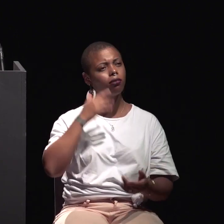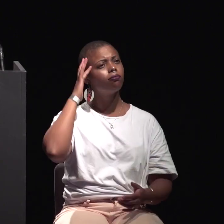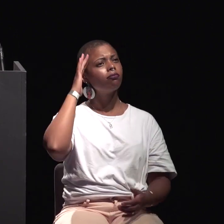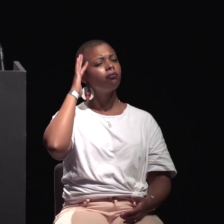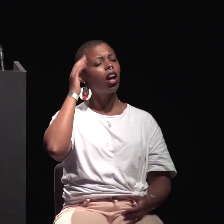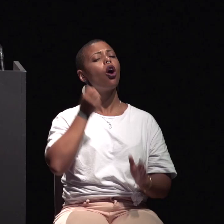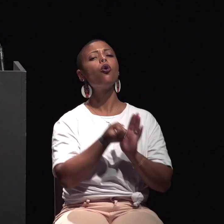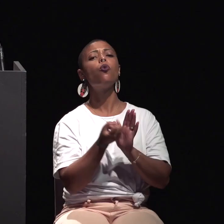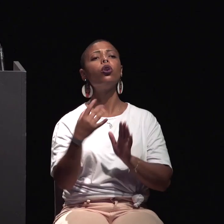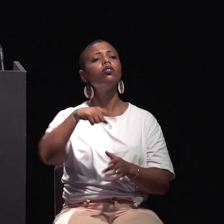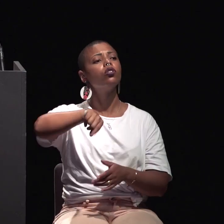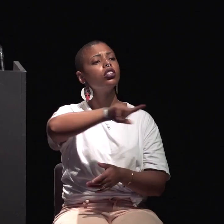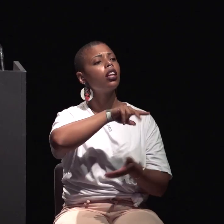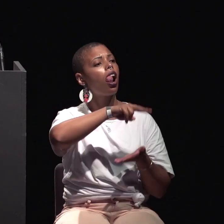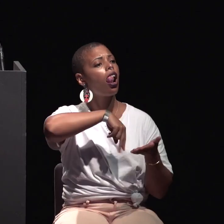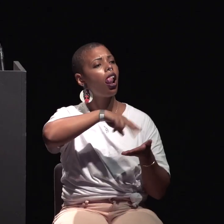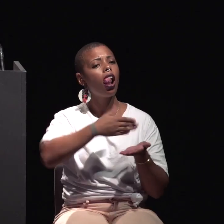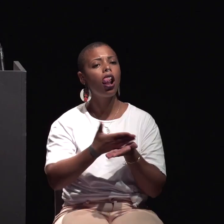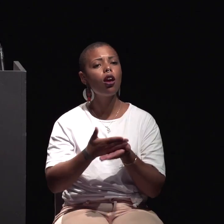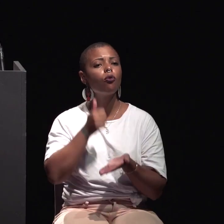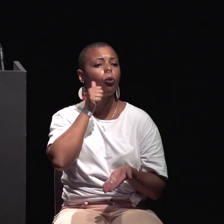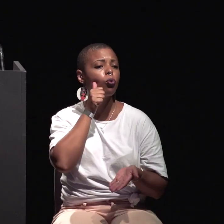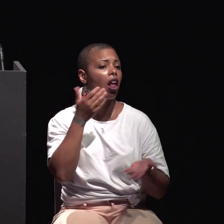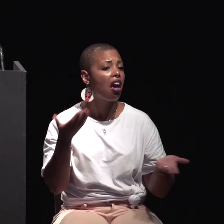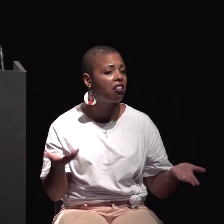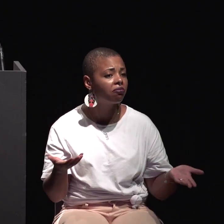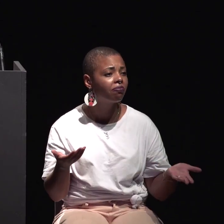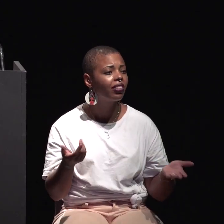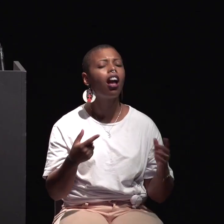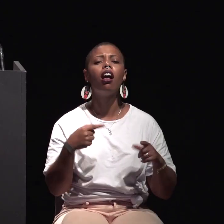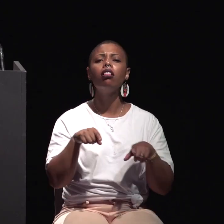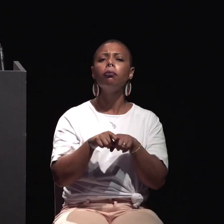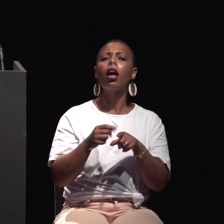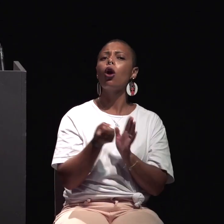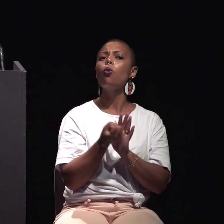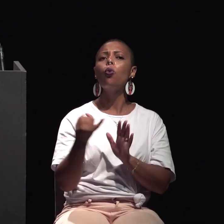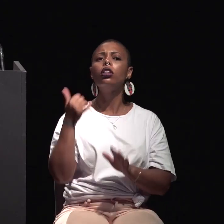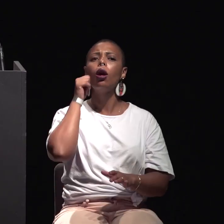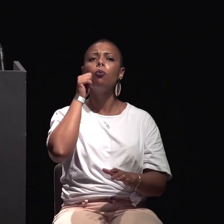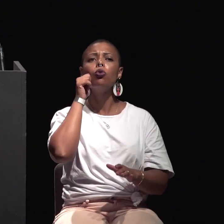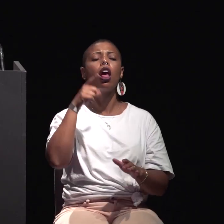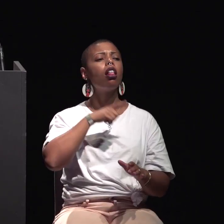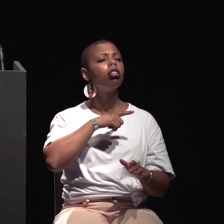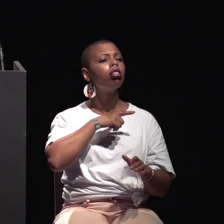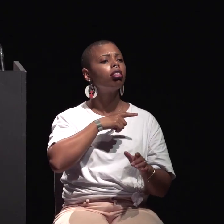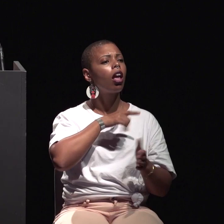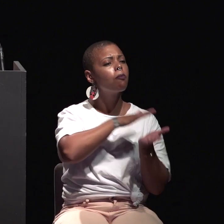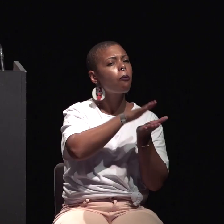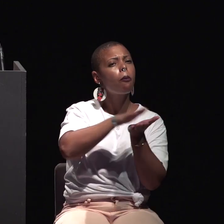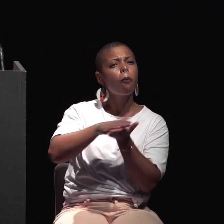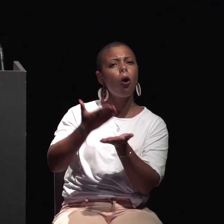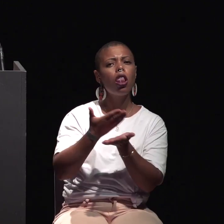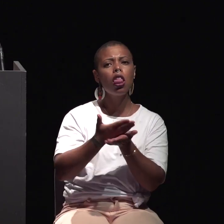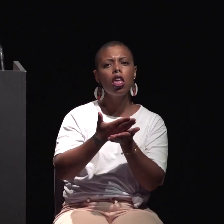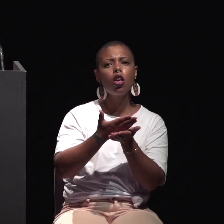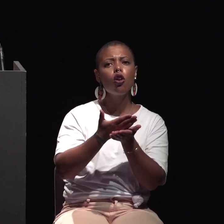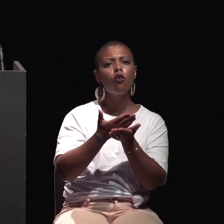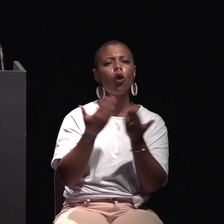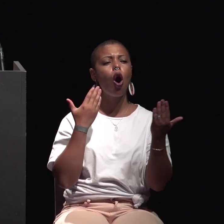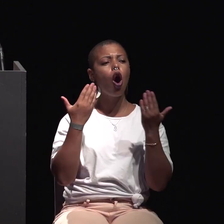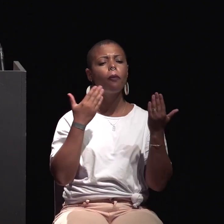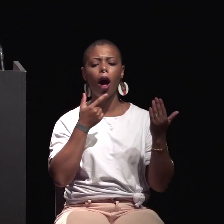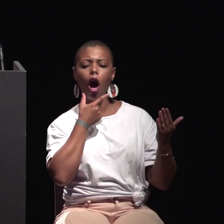nós? E mais, quantas mulheres têm seus livros lançados em comparação aos homens?